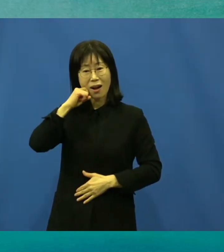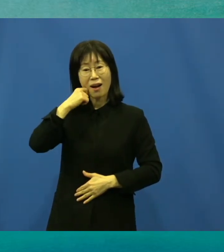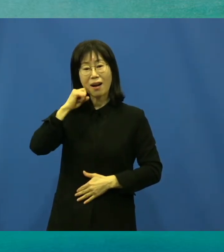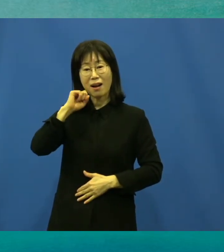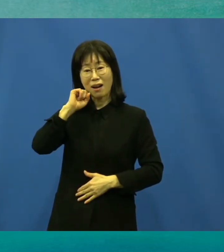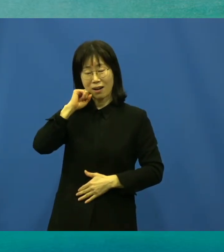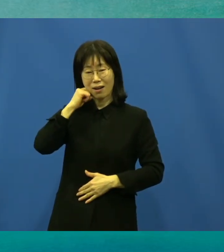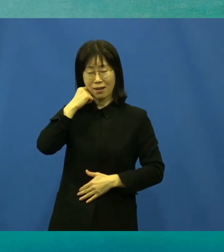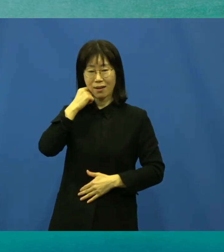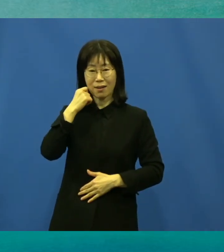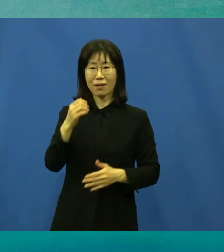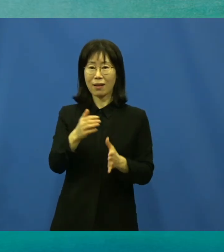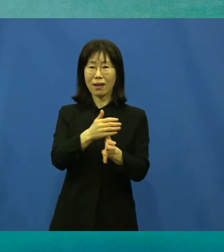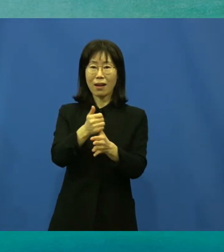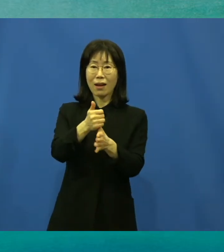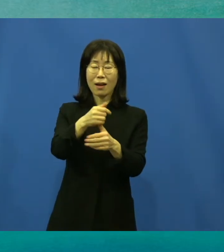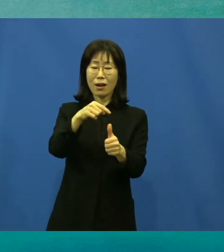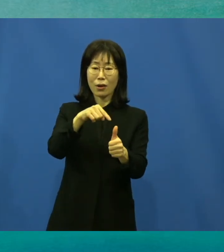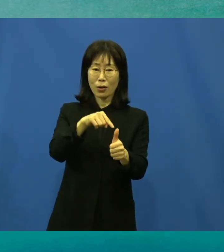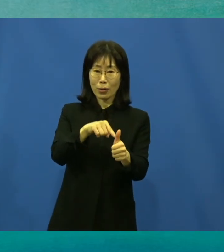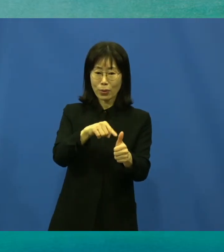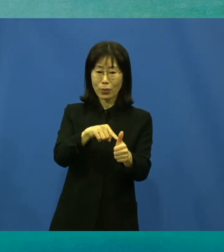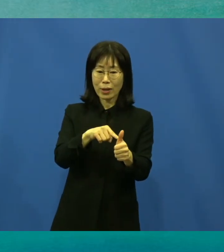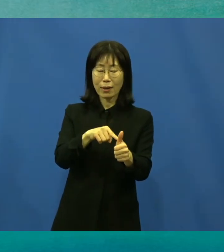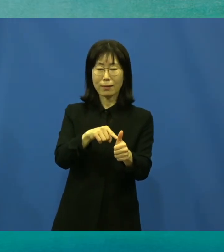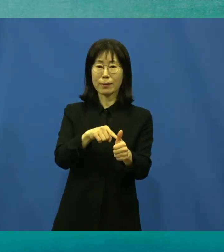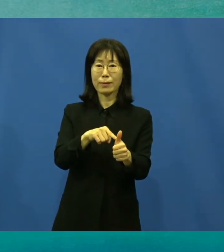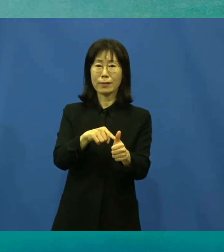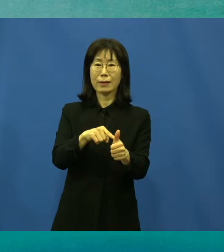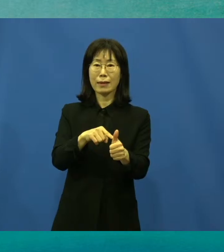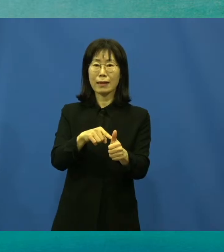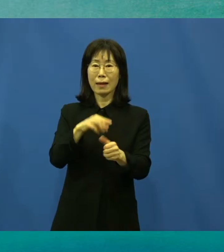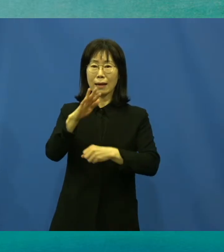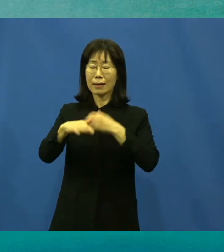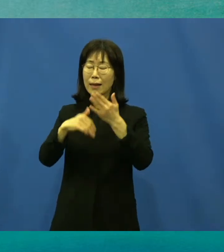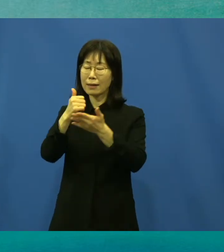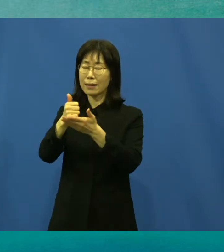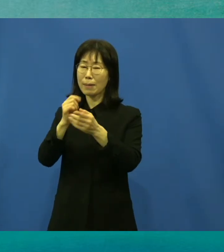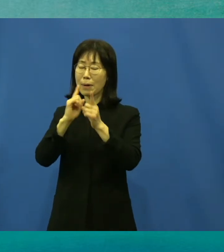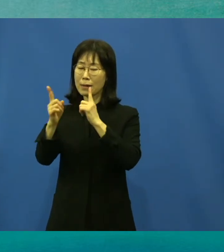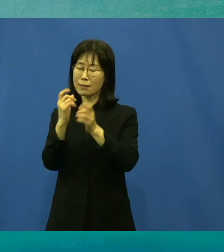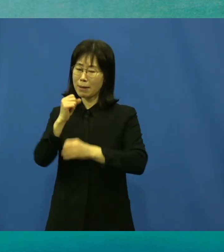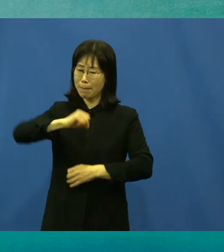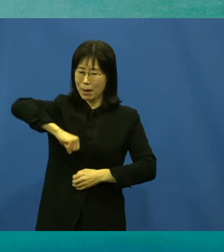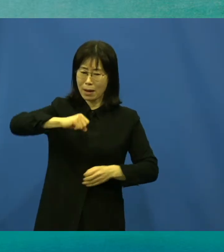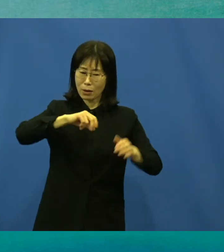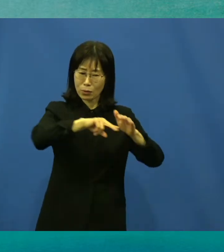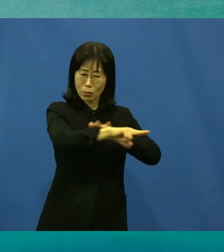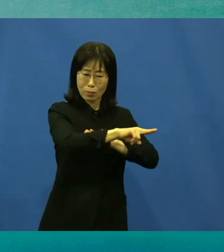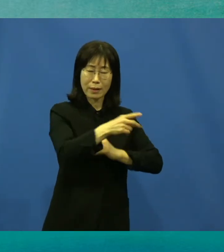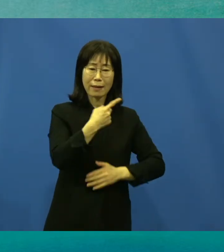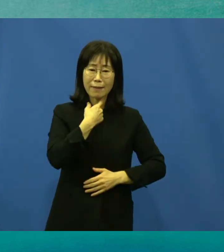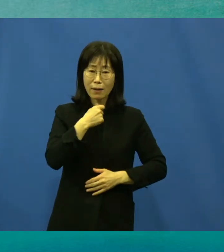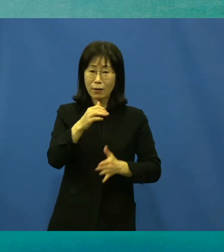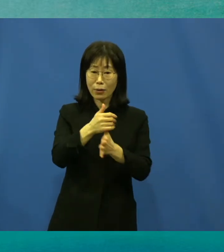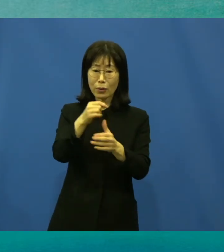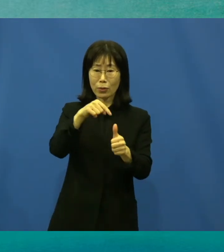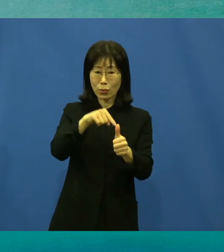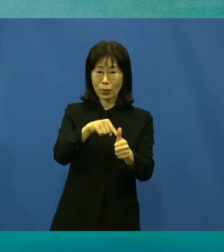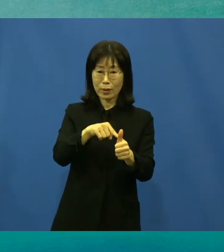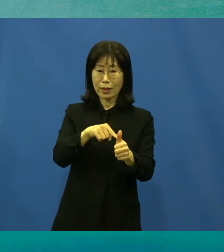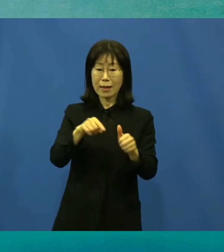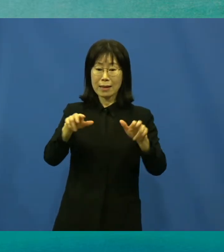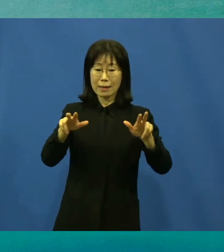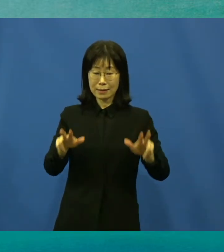그동안 요나가 보여왔던 미숙함과는 매우 다른 모습입니다. 이 말도 안 되는 상황에서 감사는 매우 눈에